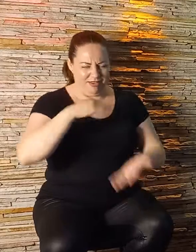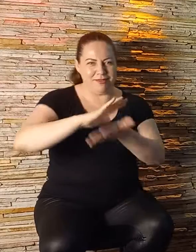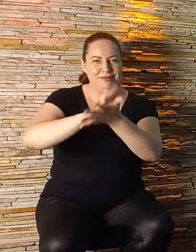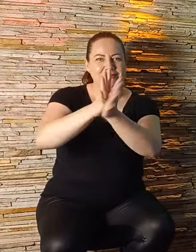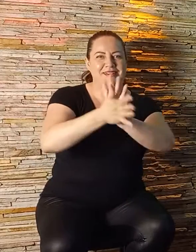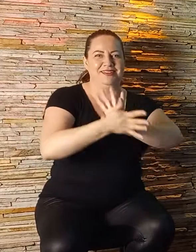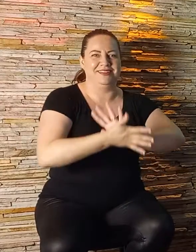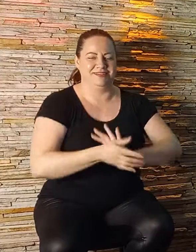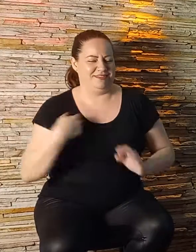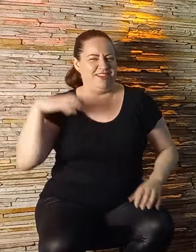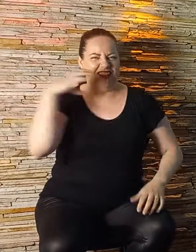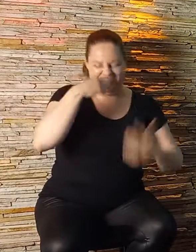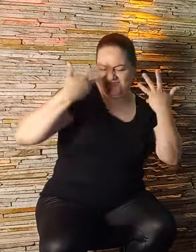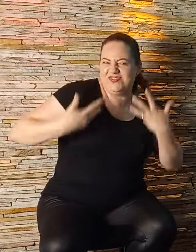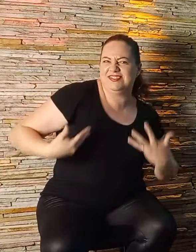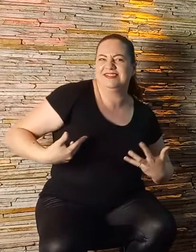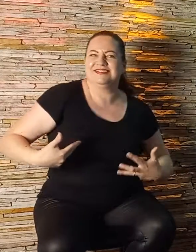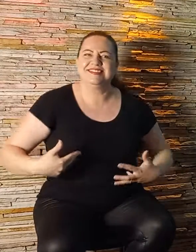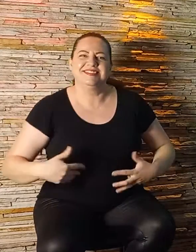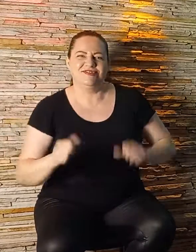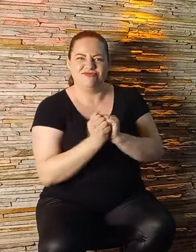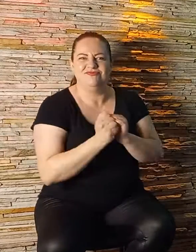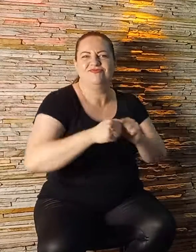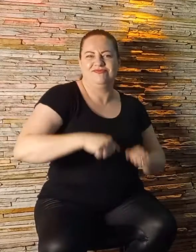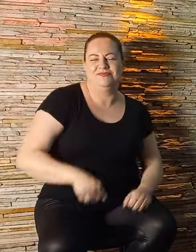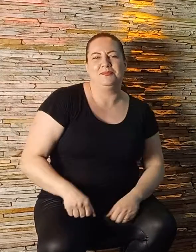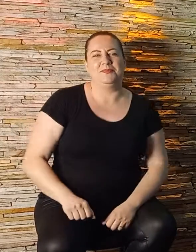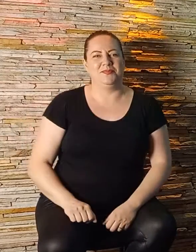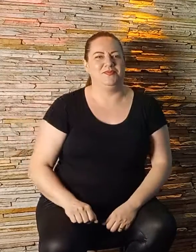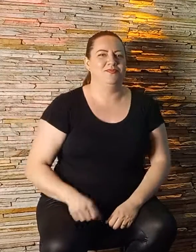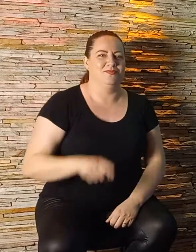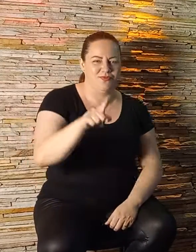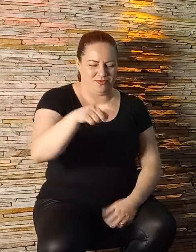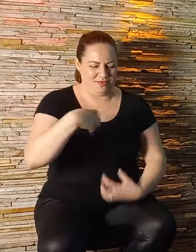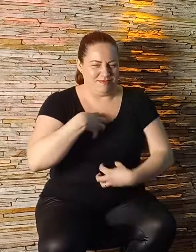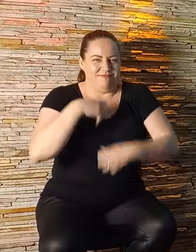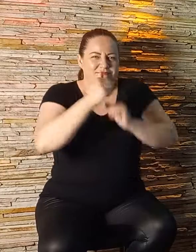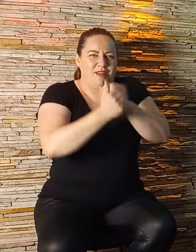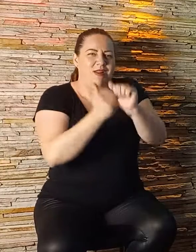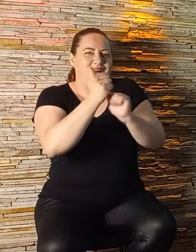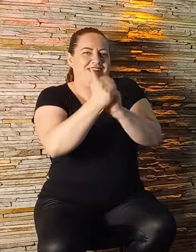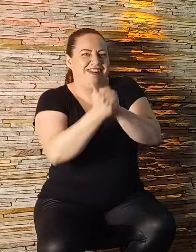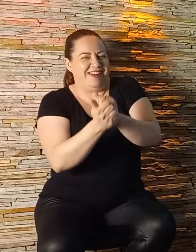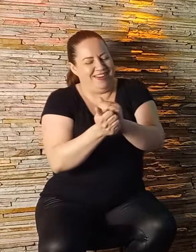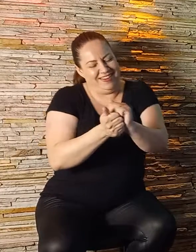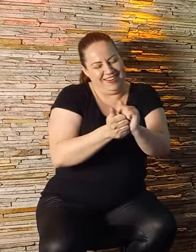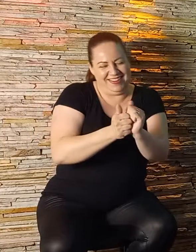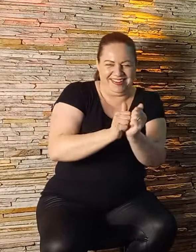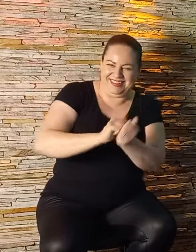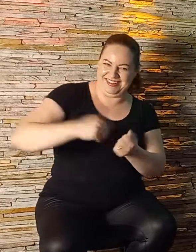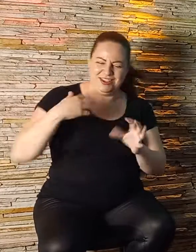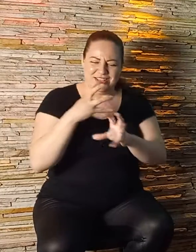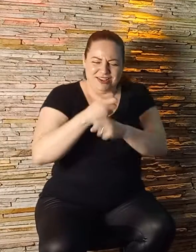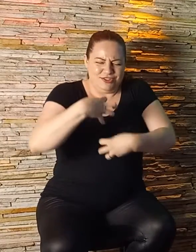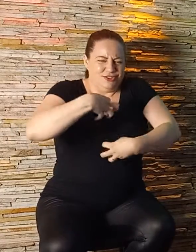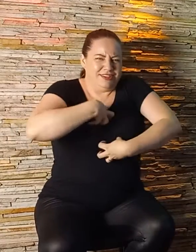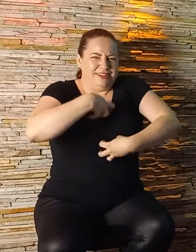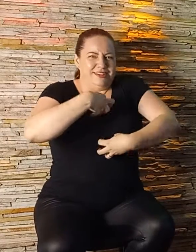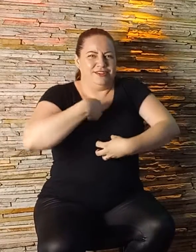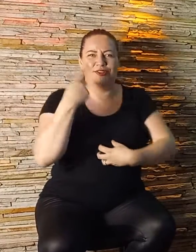você é o mar se você impactar a gente fez parte lembro entendeu beijo dos documentos que faltou um